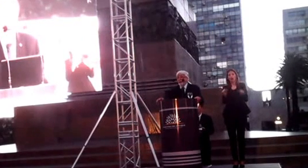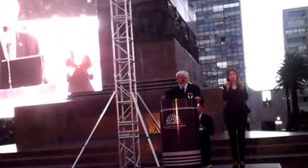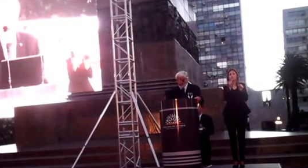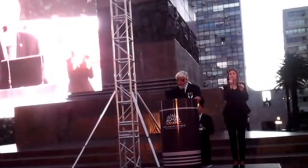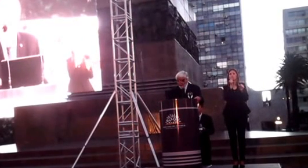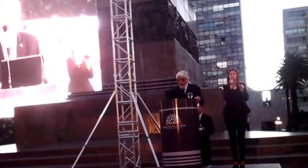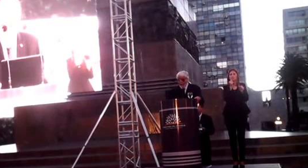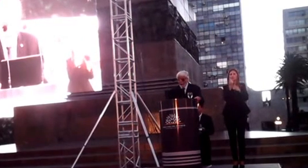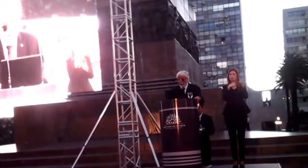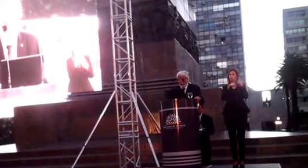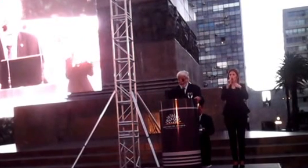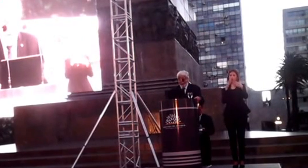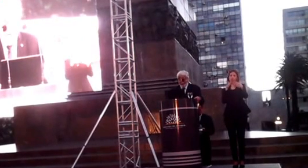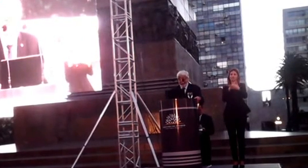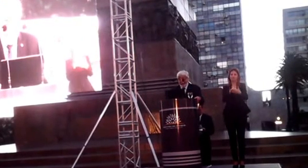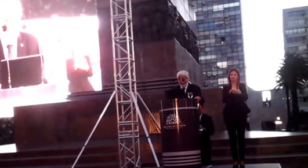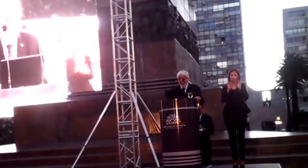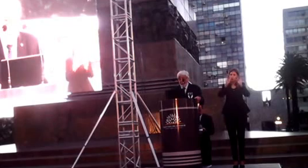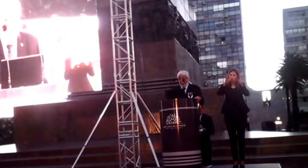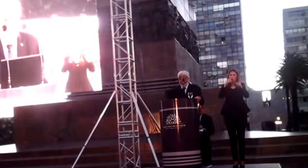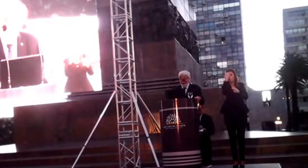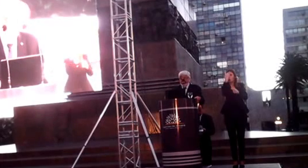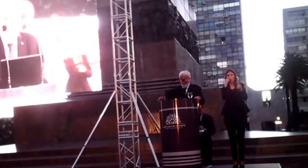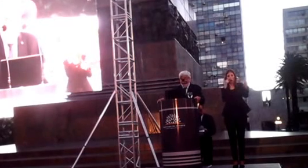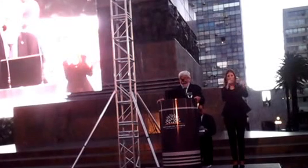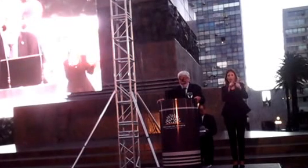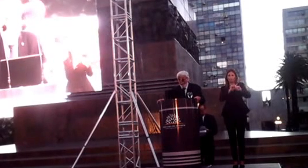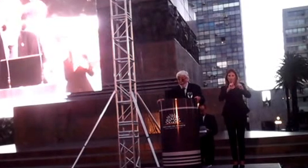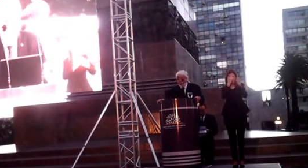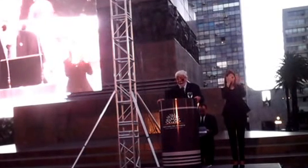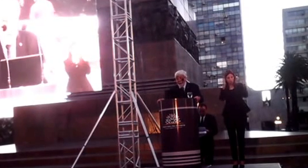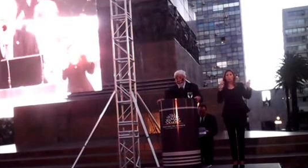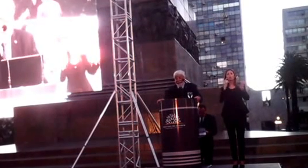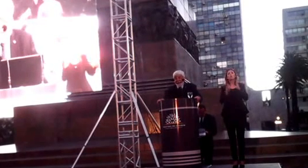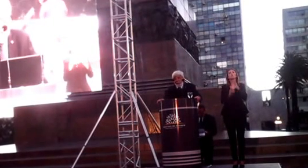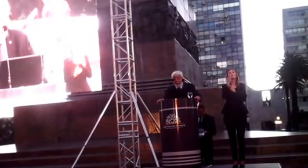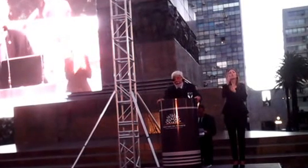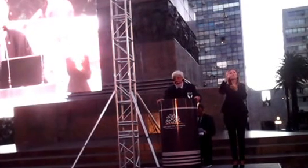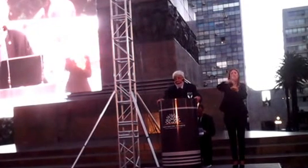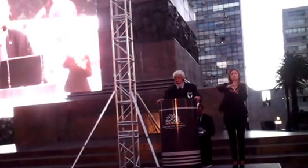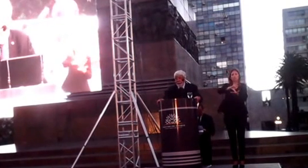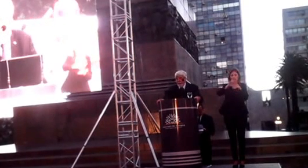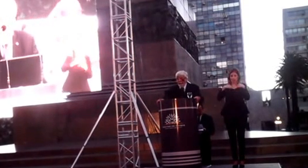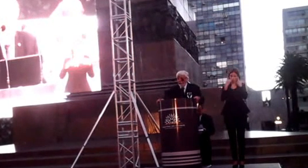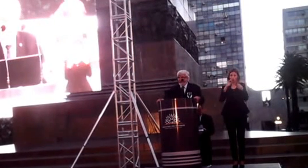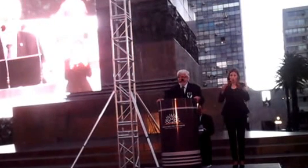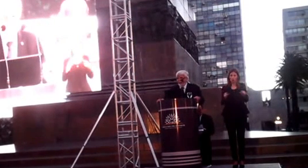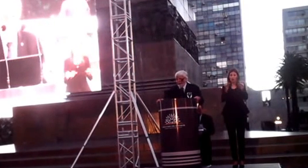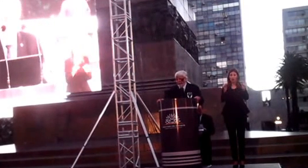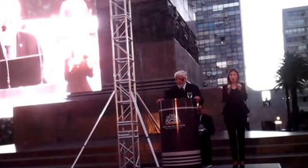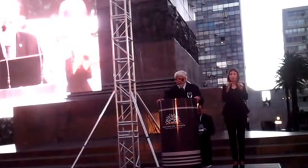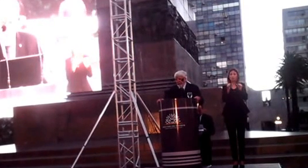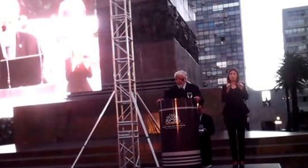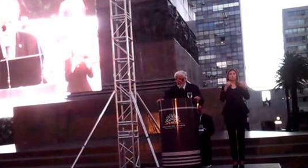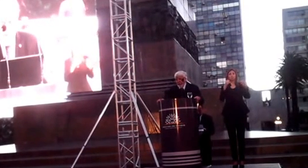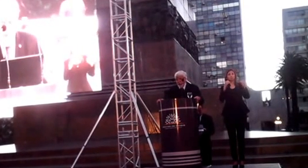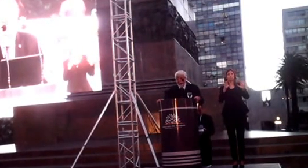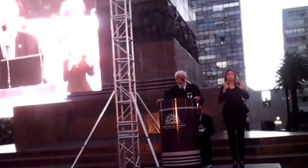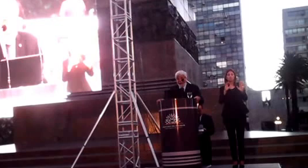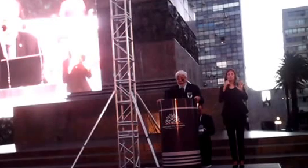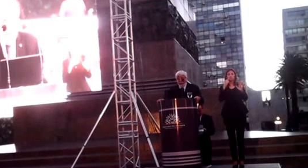se ha limitado a este objetivo. El nuevo sistema que estamos desplegando, si bien